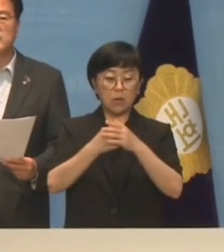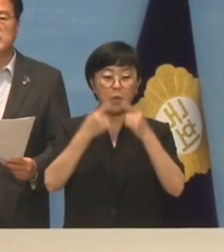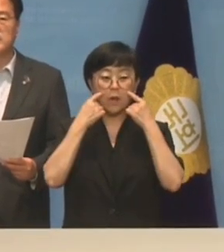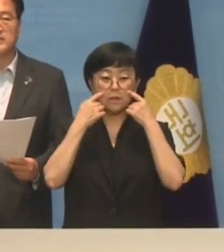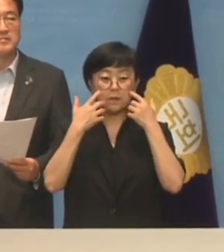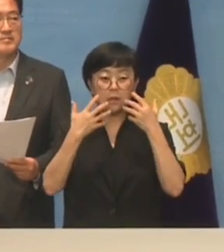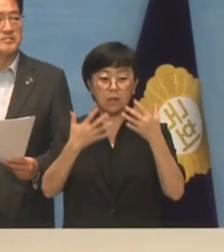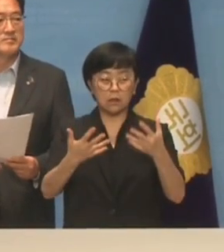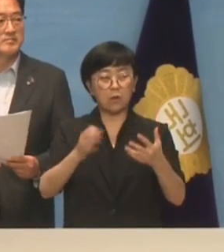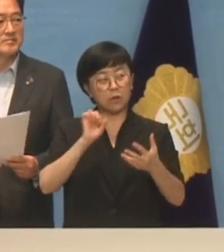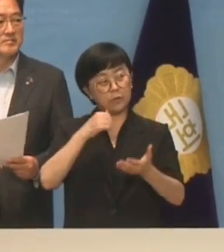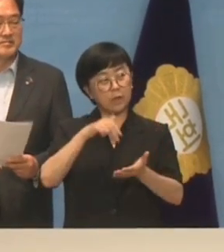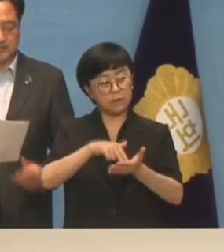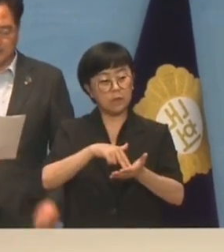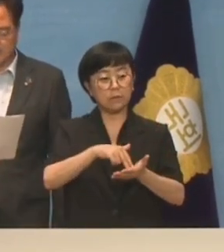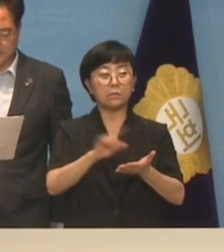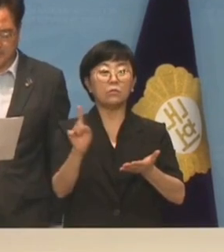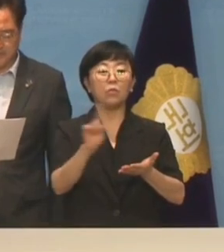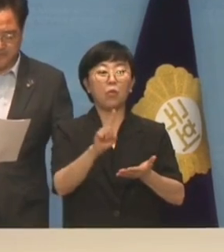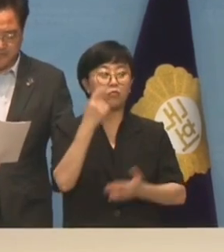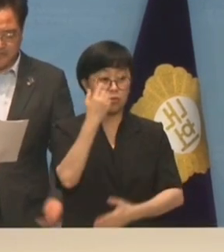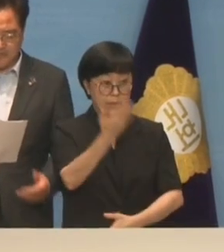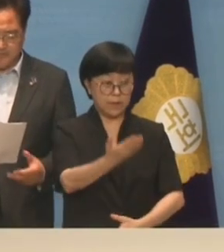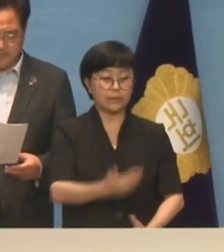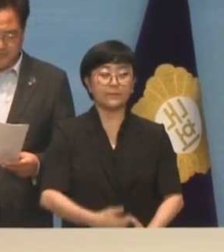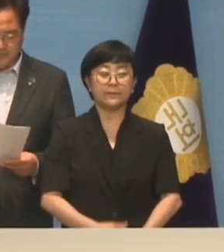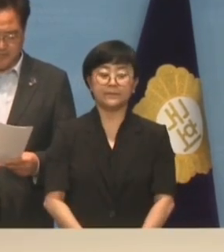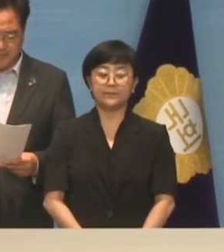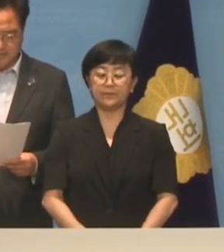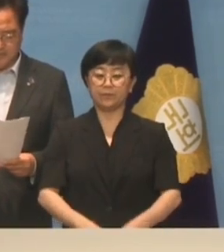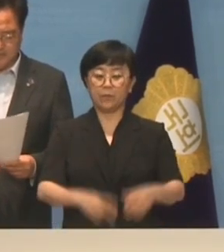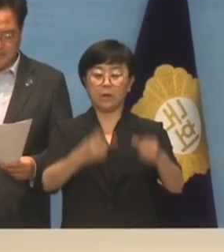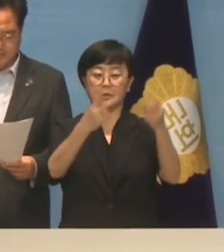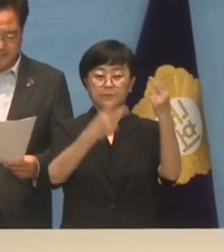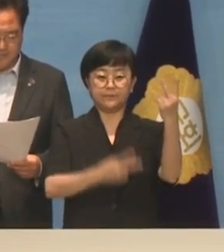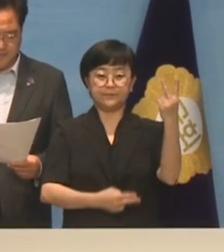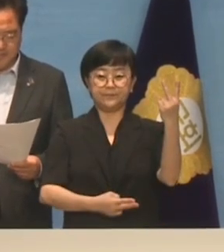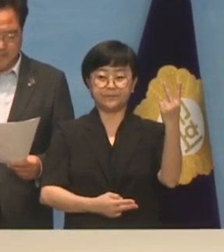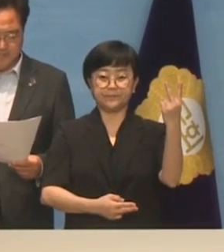보는데 이에 대한 입장은 무엇입니까? 2.